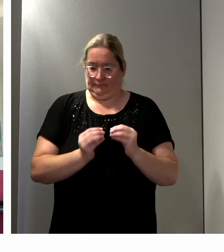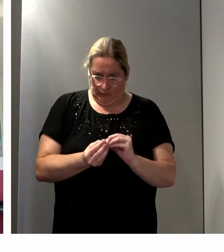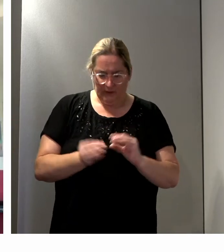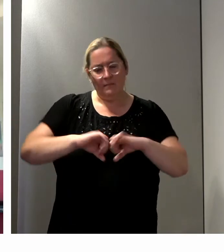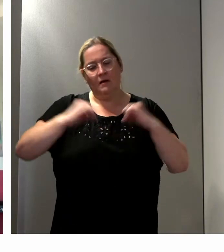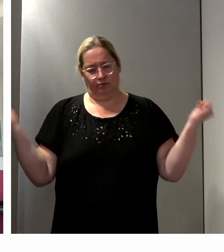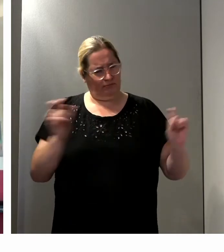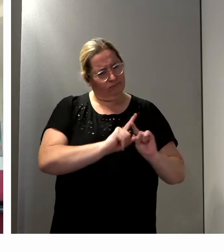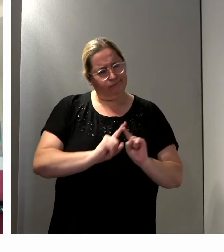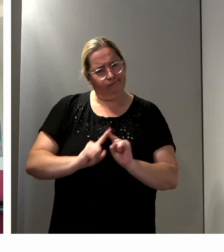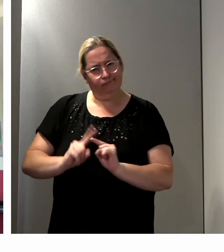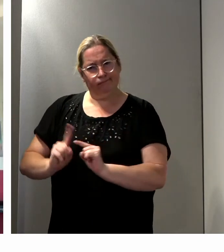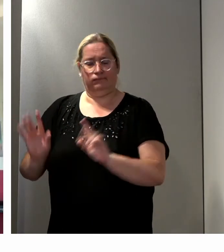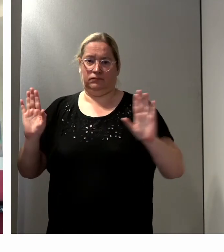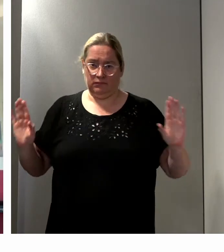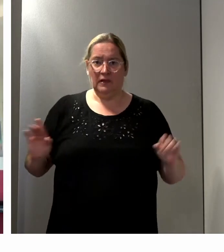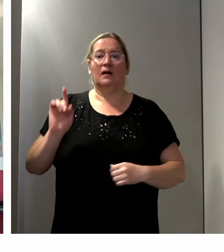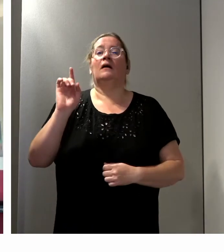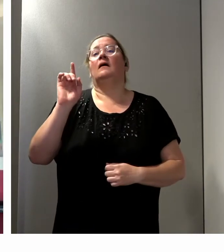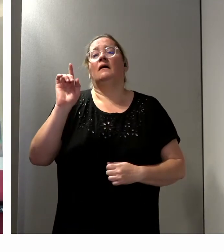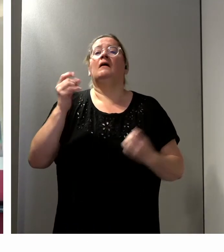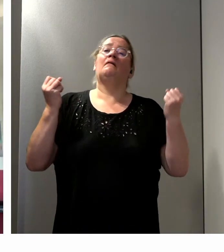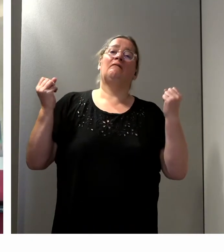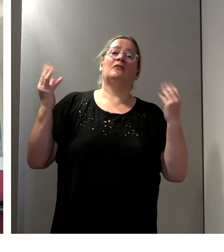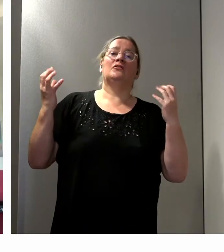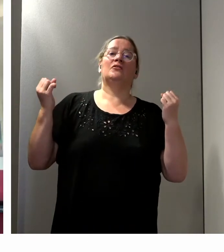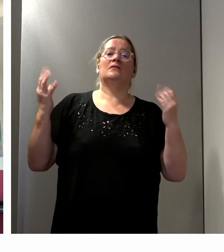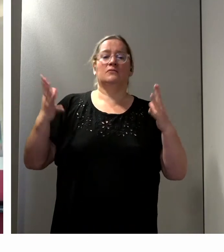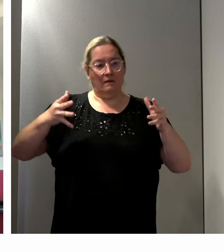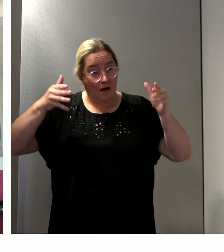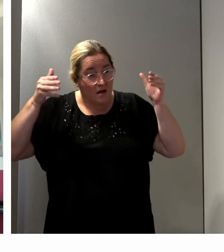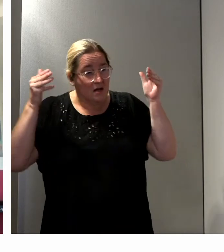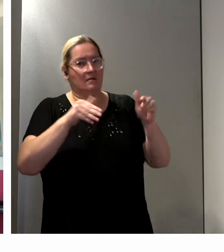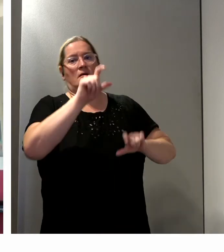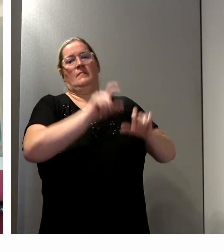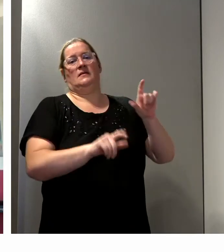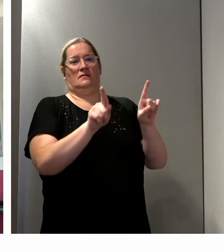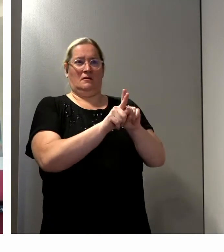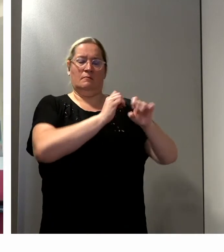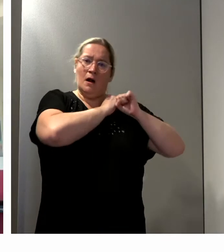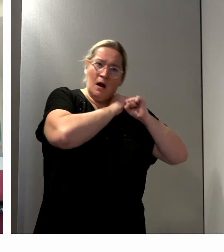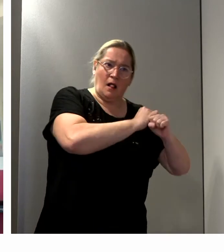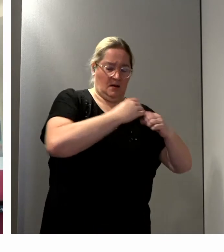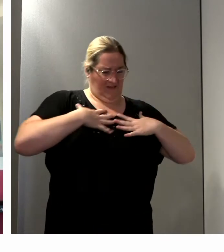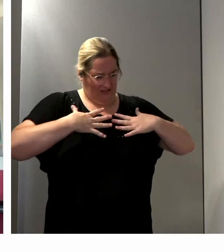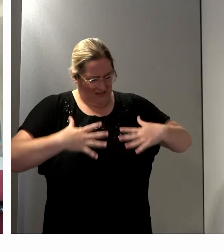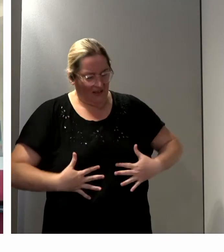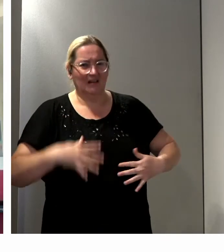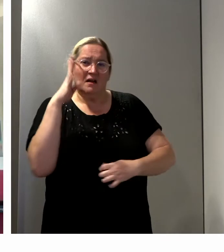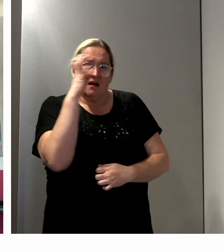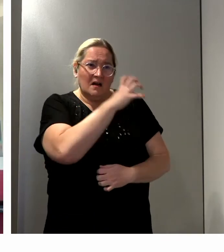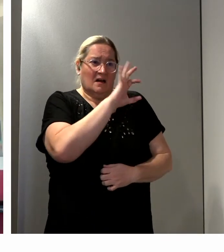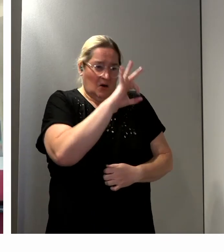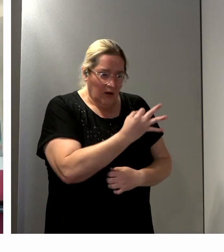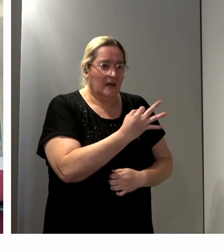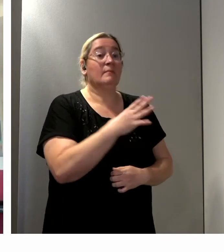fait, on la centre sur les personnes qui ont des grandes contraintes physiques, mais il y a aussi